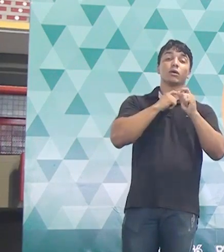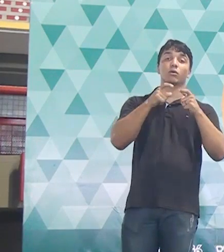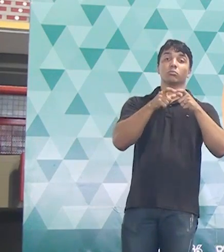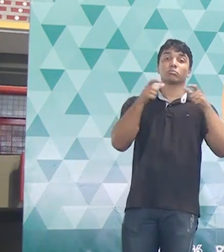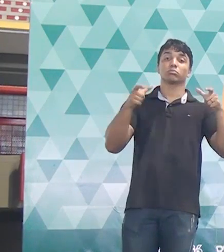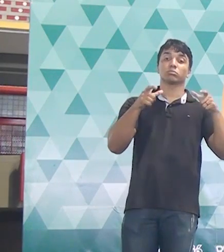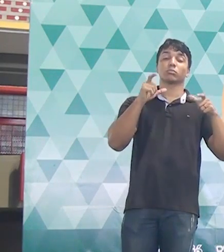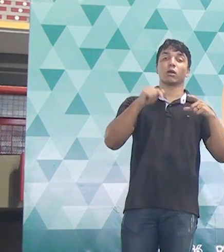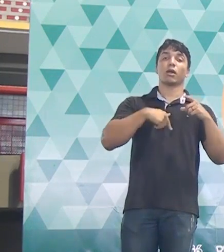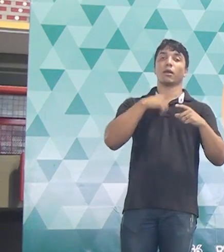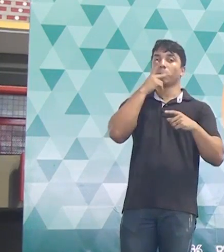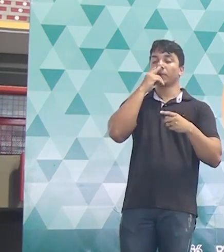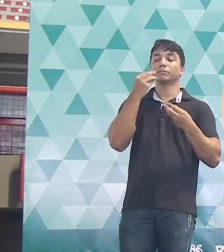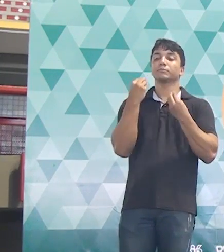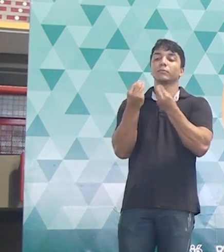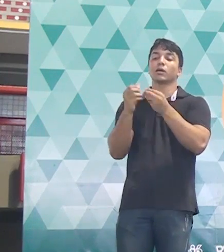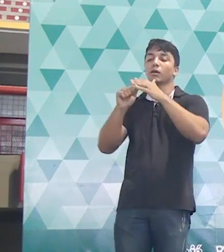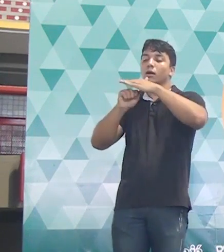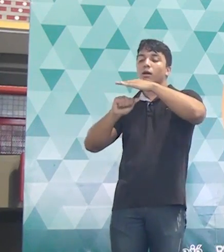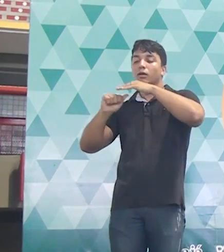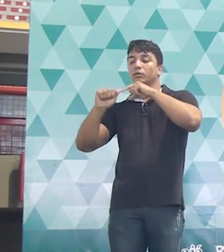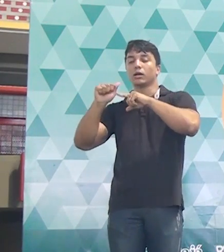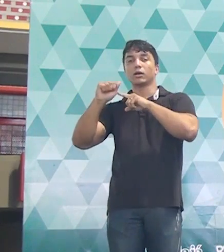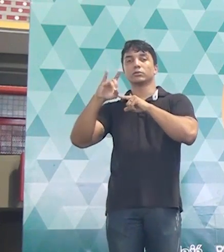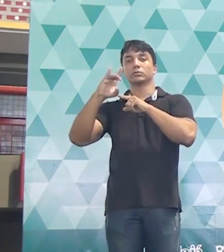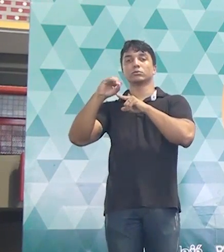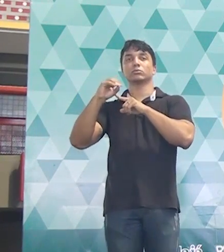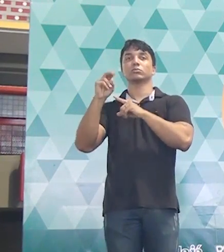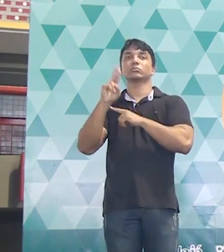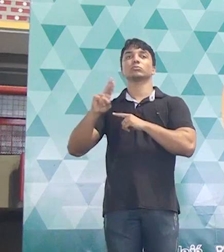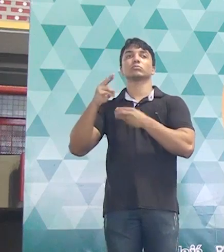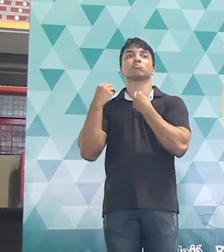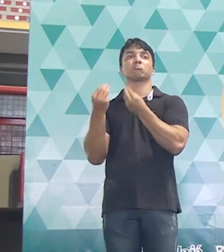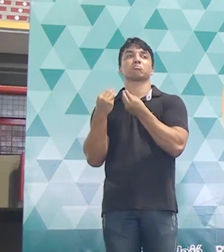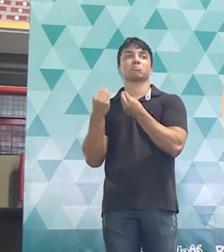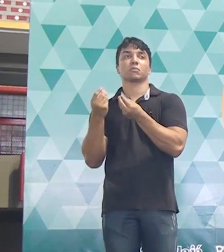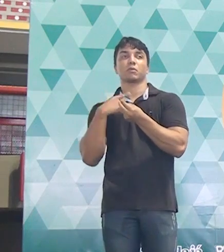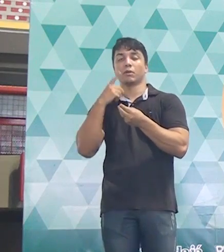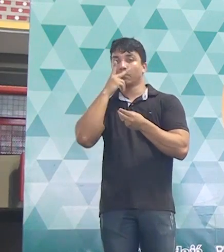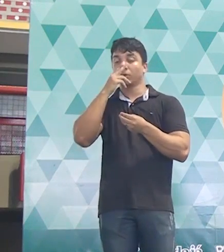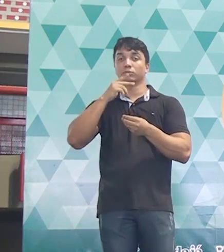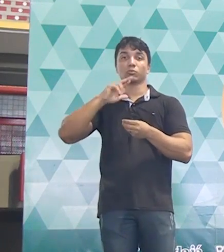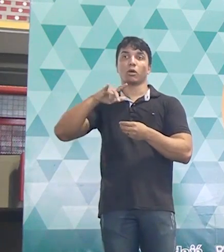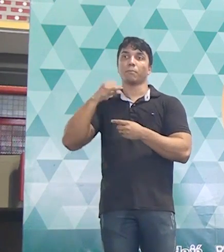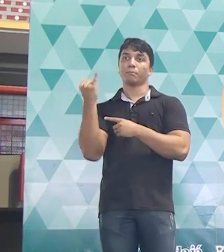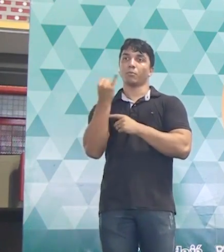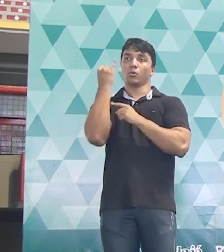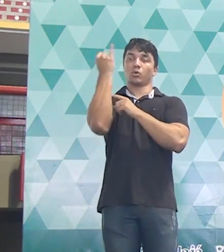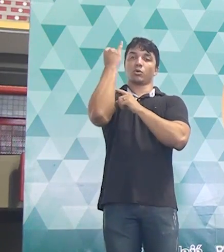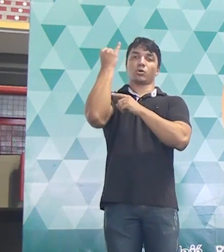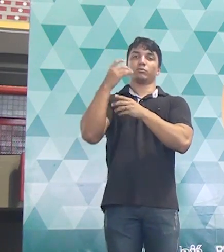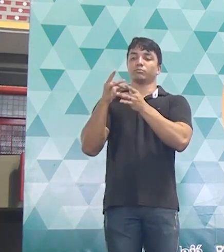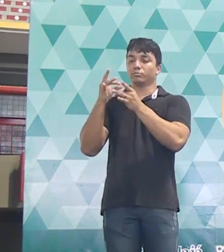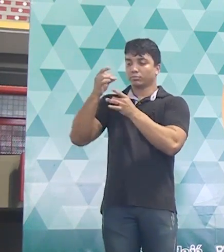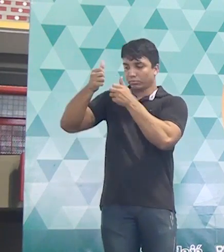a aplicação. Para que serve esse ácido? Às vezes não é nem tão importante você decorar a